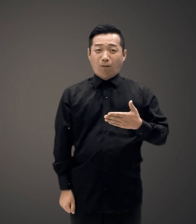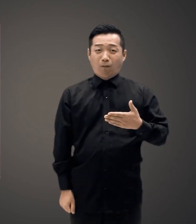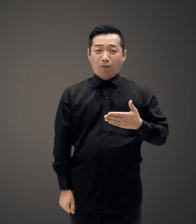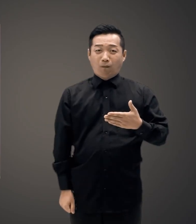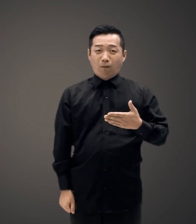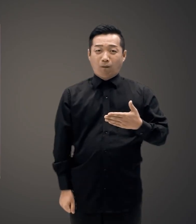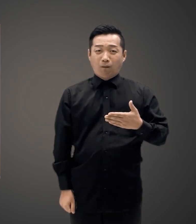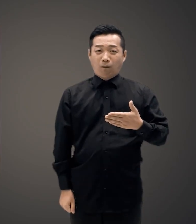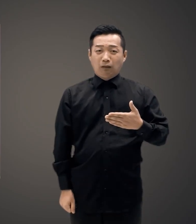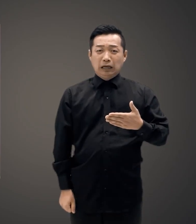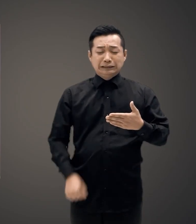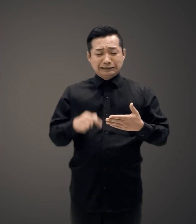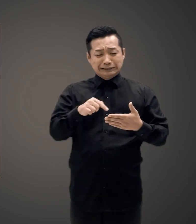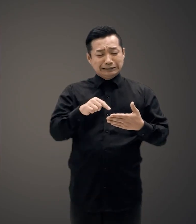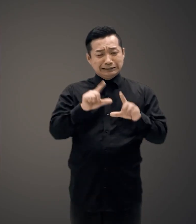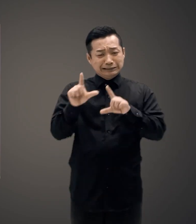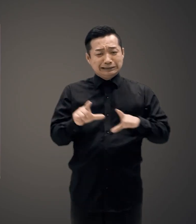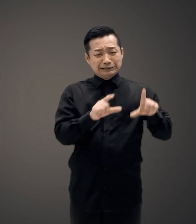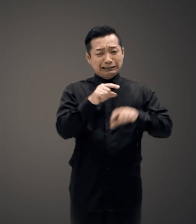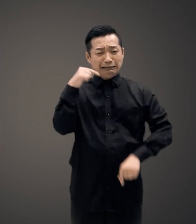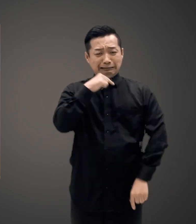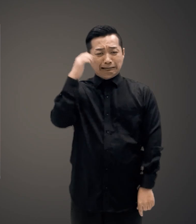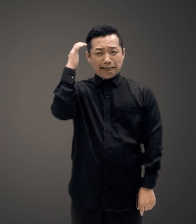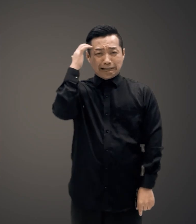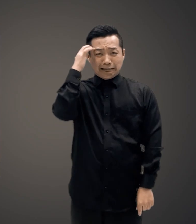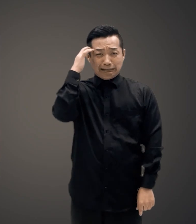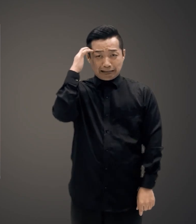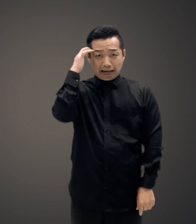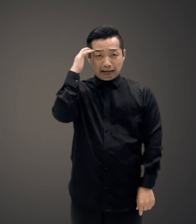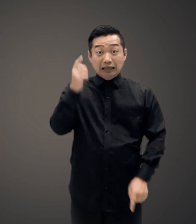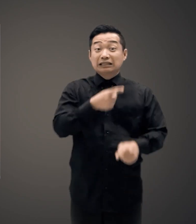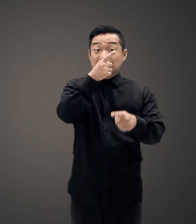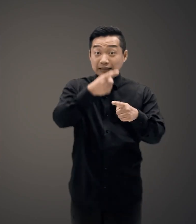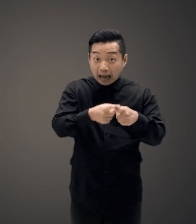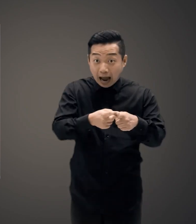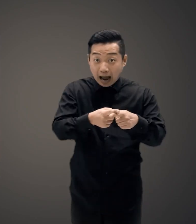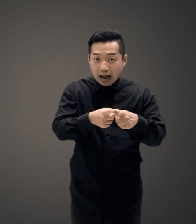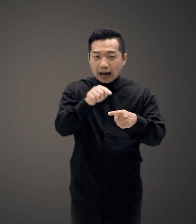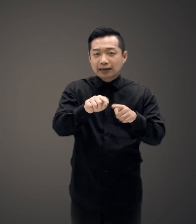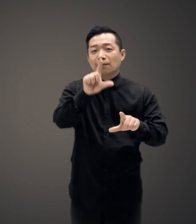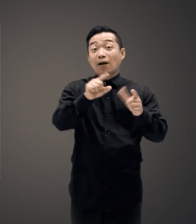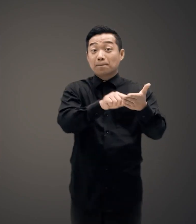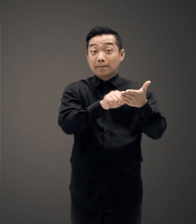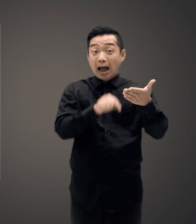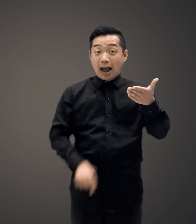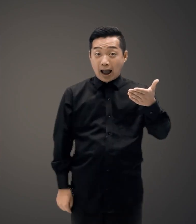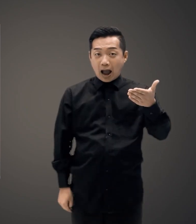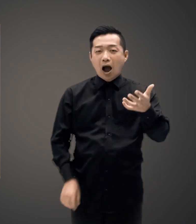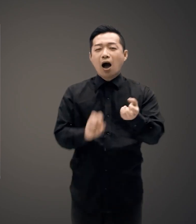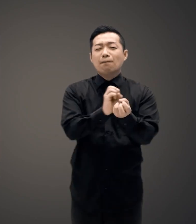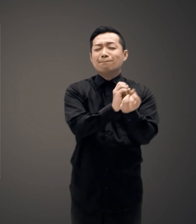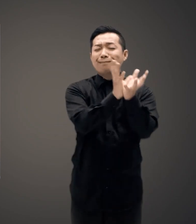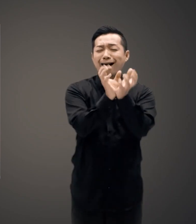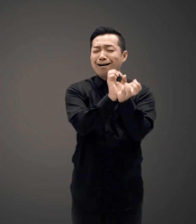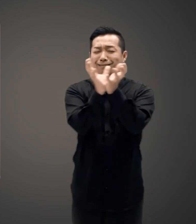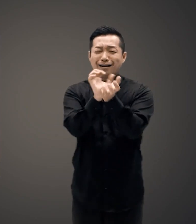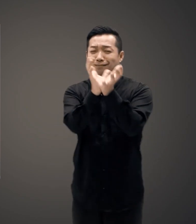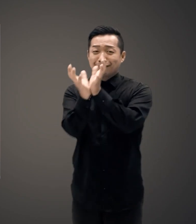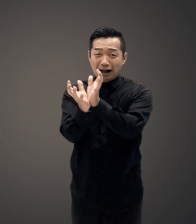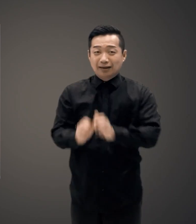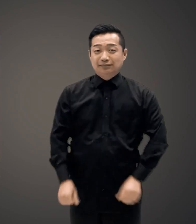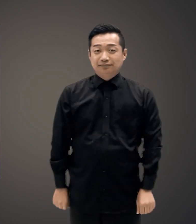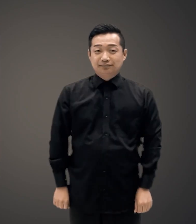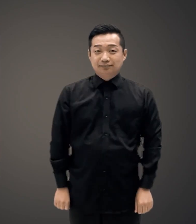힘들었어요. 너무 팍팍해 인생이 이러면서 이제 그림을 그리다가 이 장면에서 꽃이 막